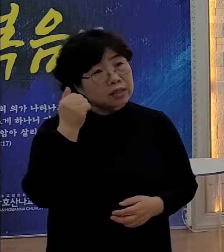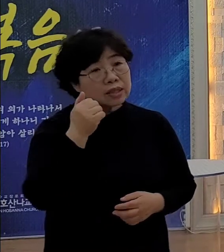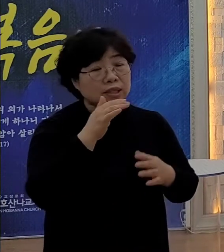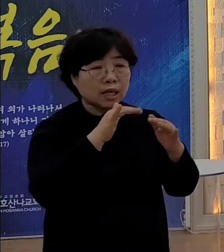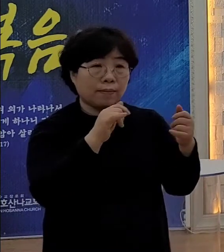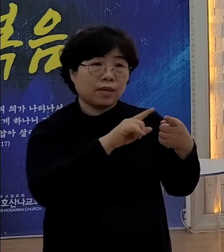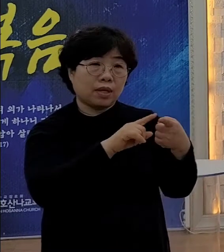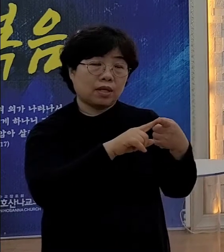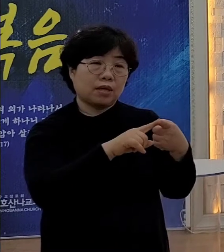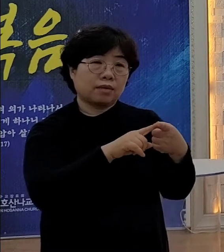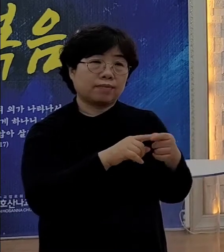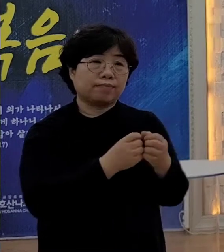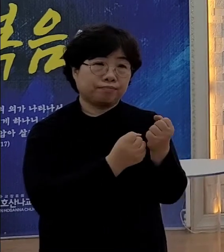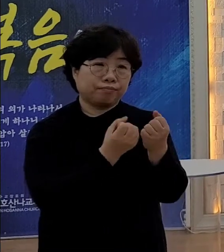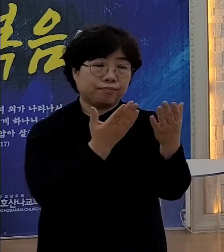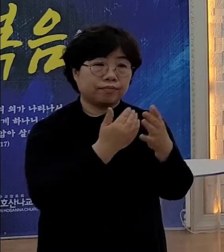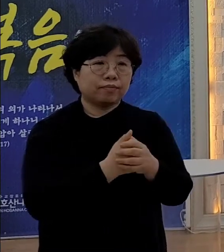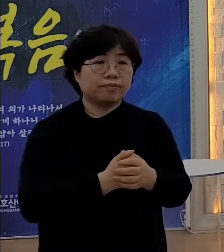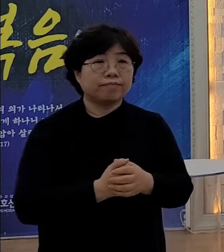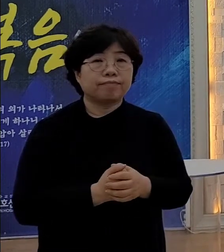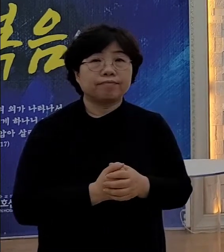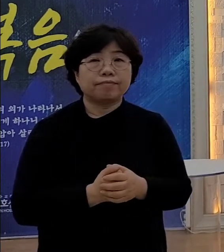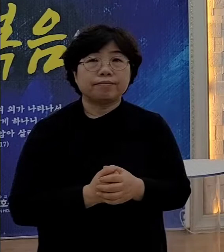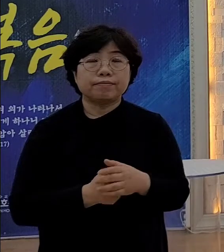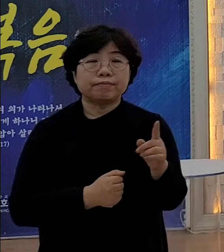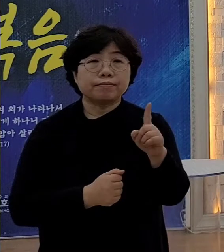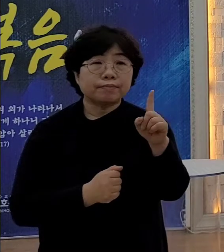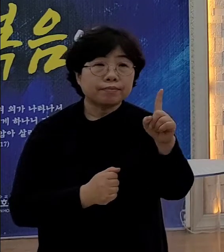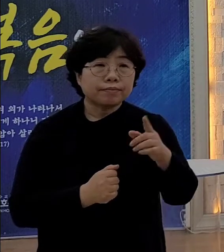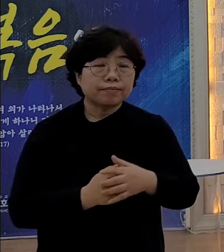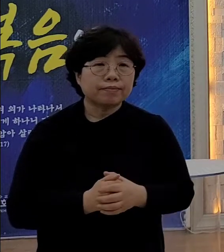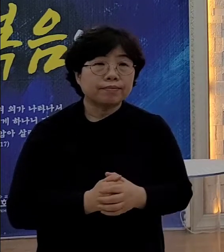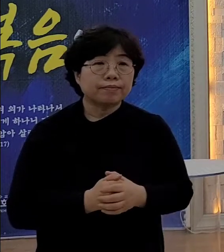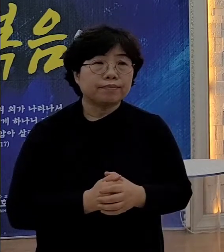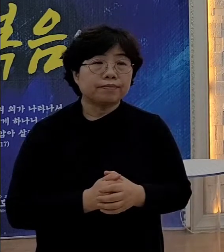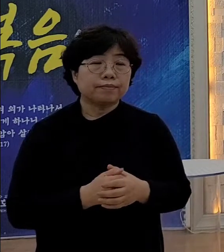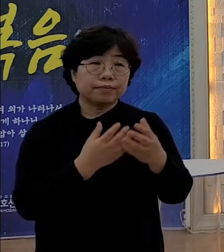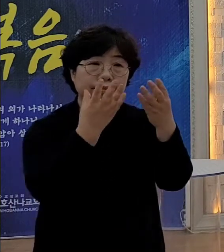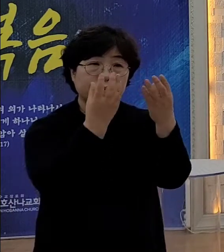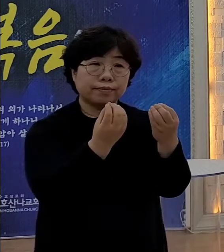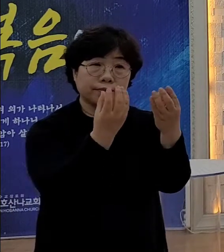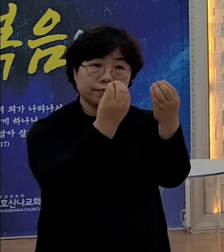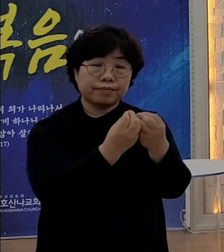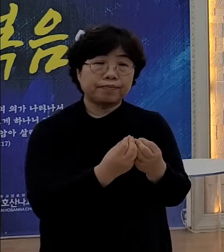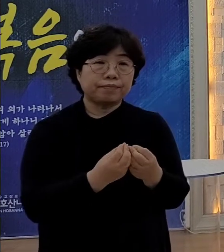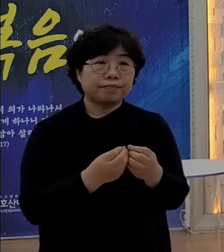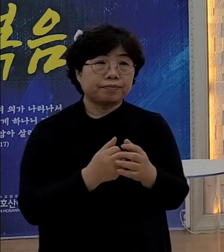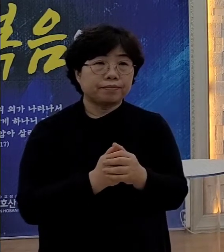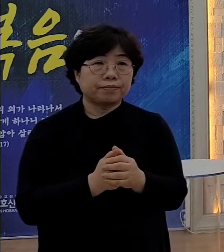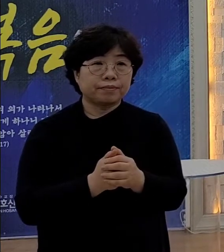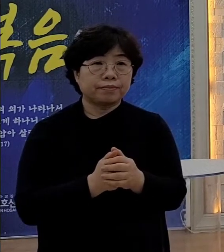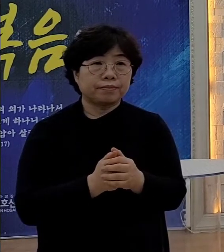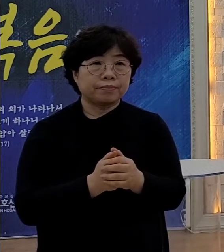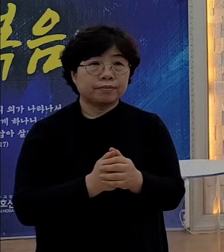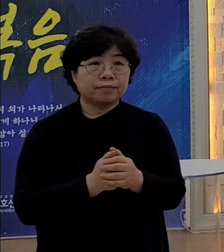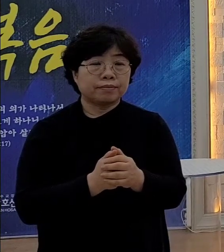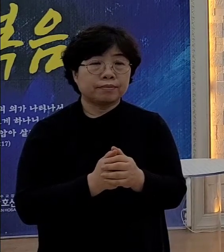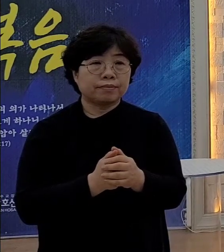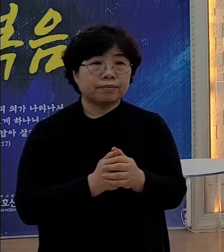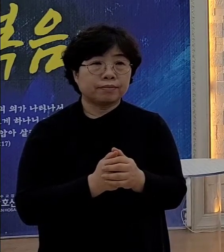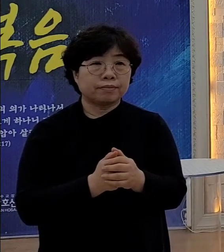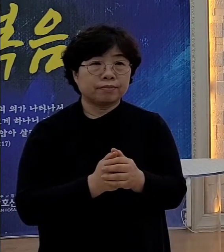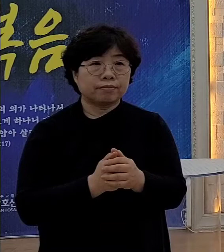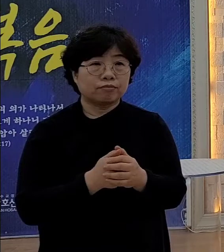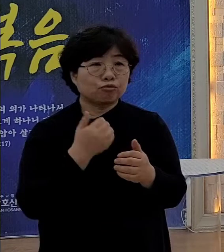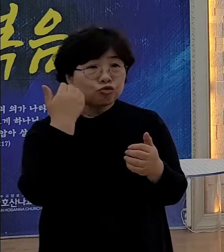이렇게 이해하면 좋을 것 같습니다. 자, 예를 들면 어떤 상황이냐면, 만약에